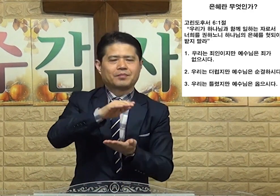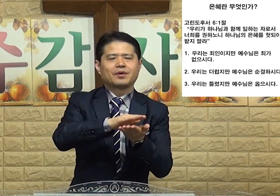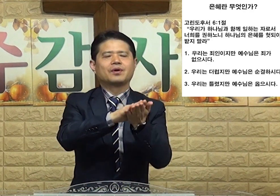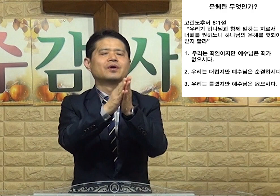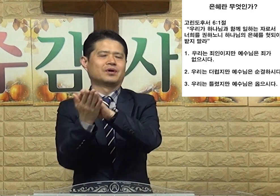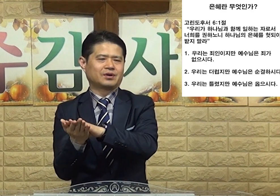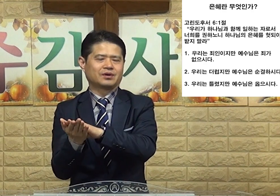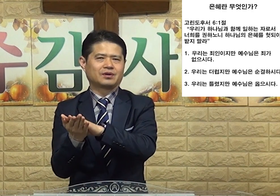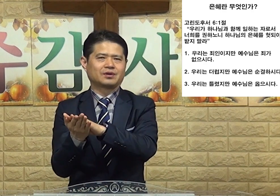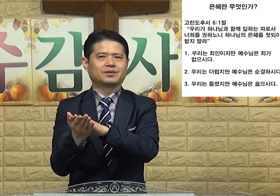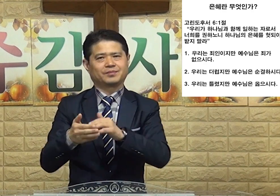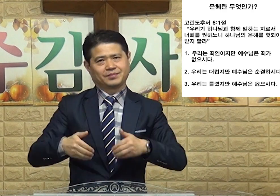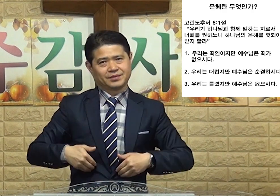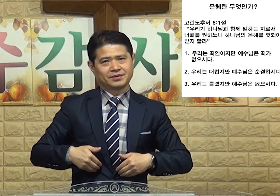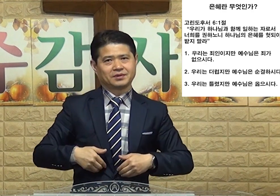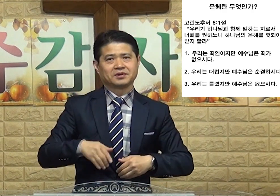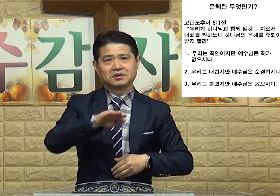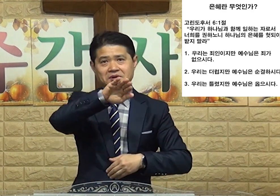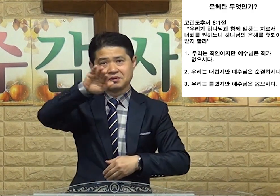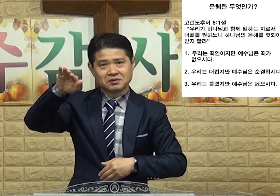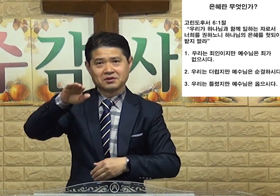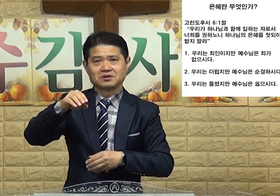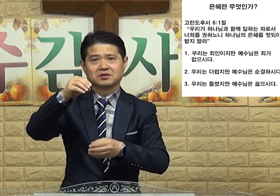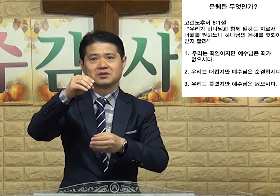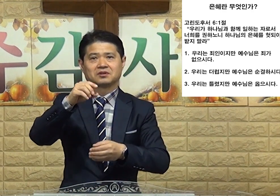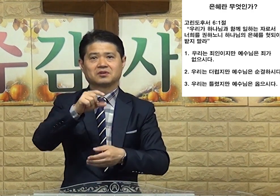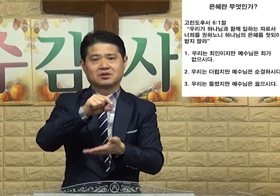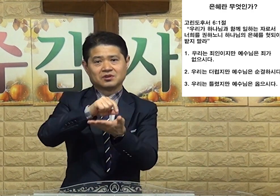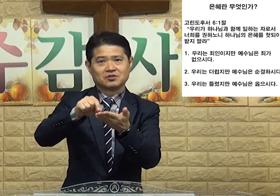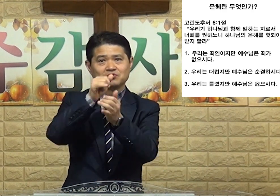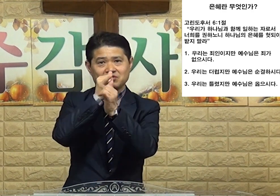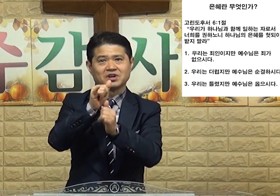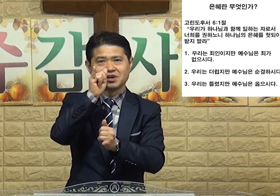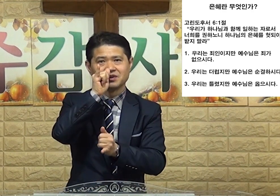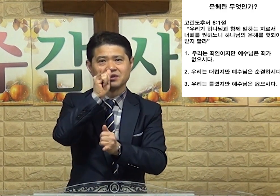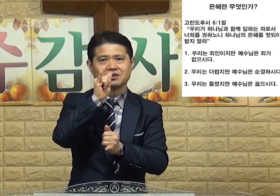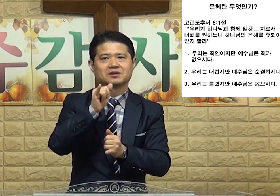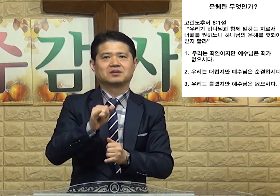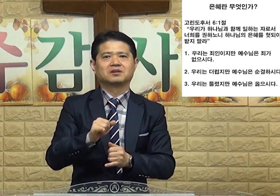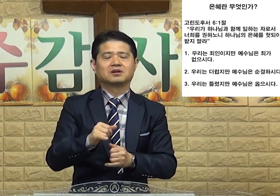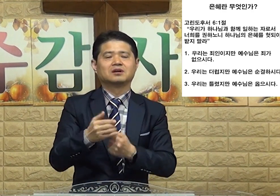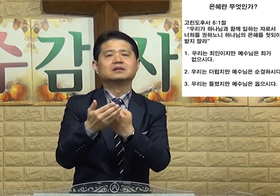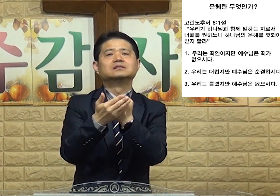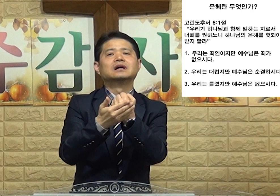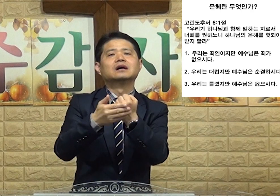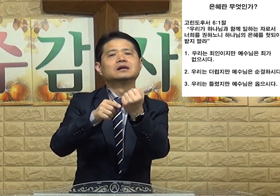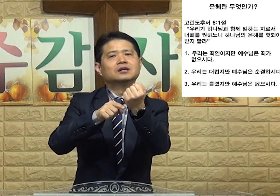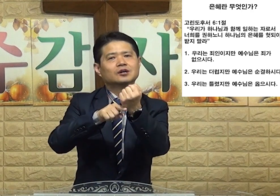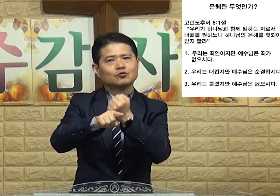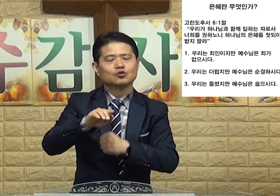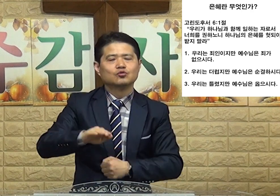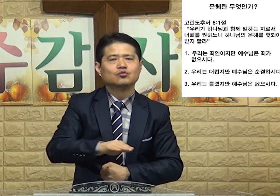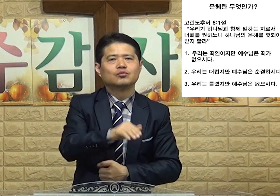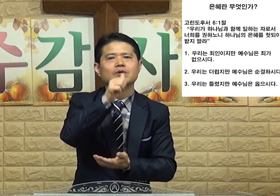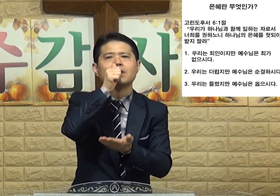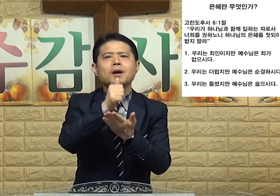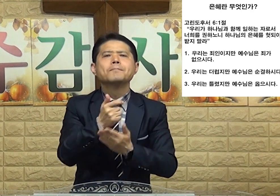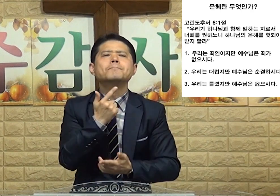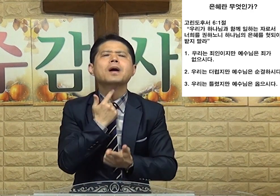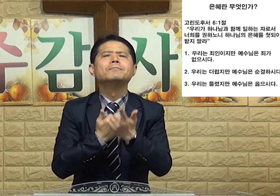이런 거구나 하고 변화할 필요가 있다는 것입니다. 이 훌륭한 의인이 있는데 요네랑